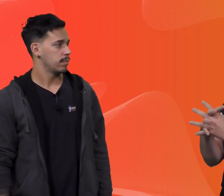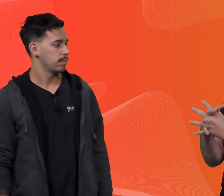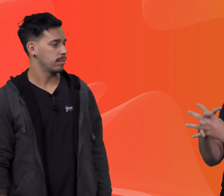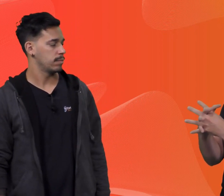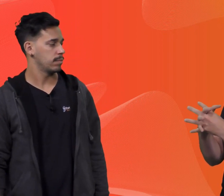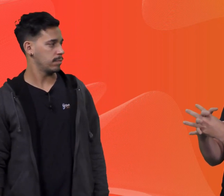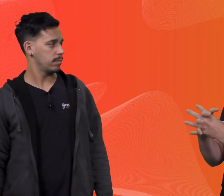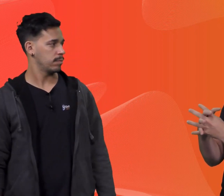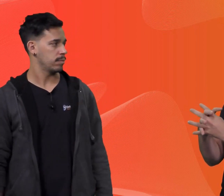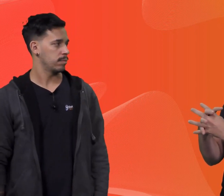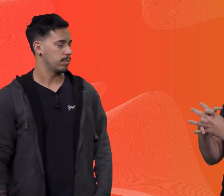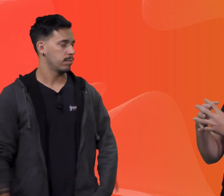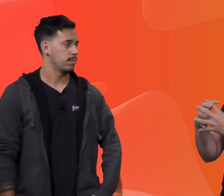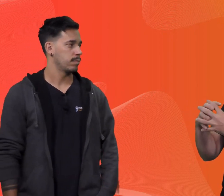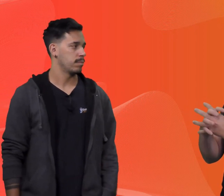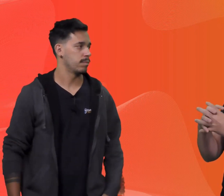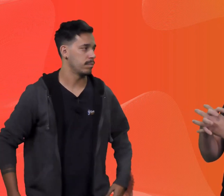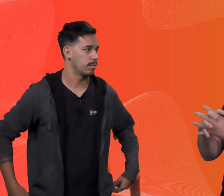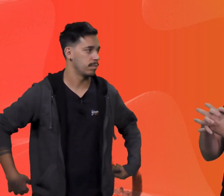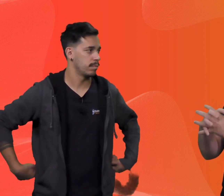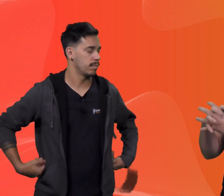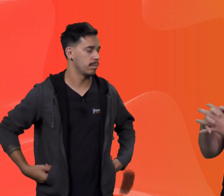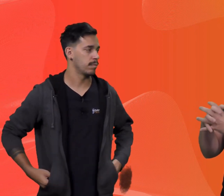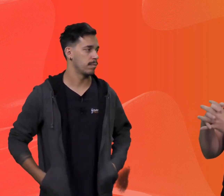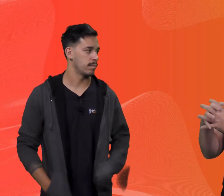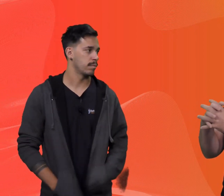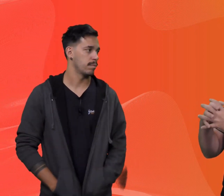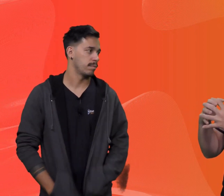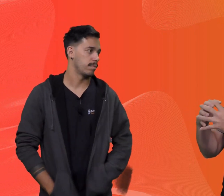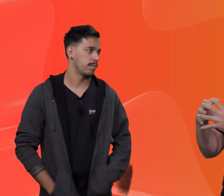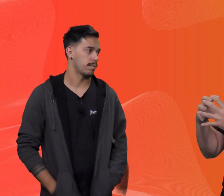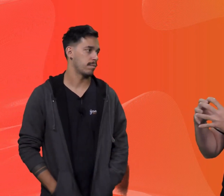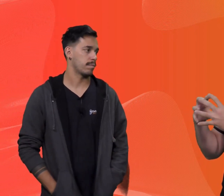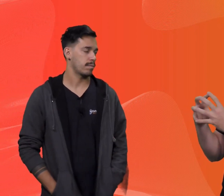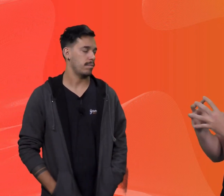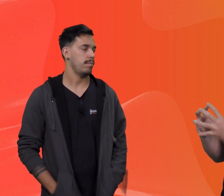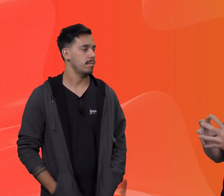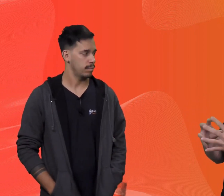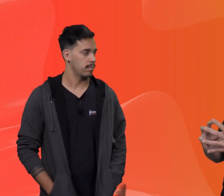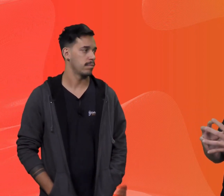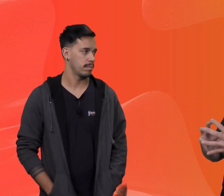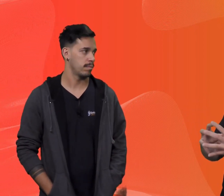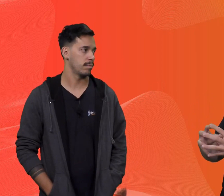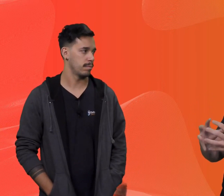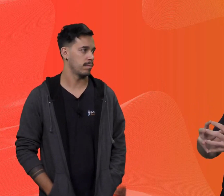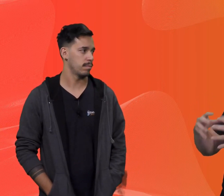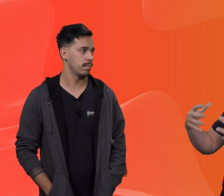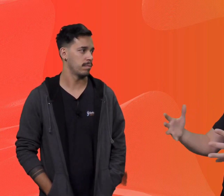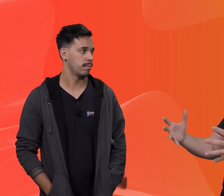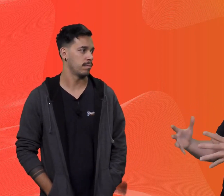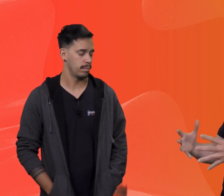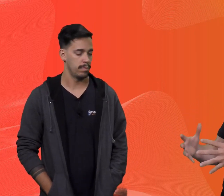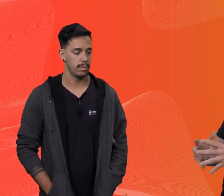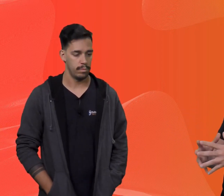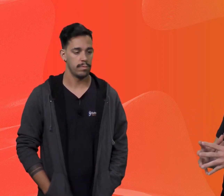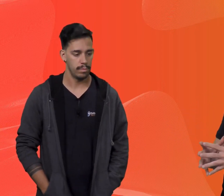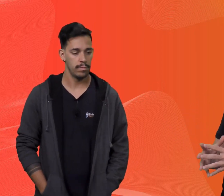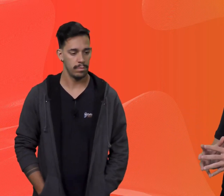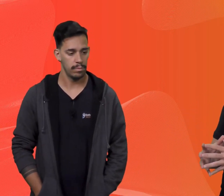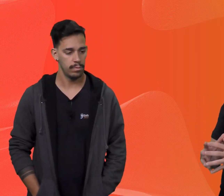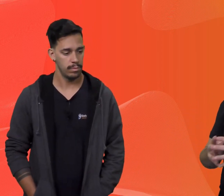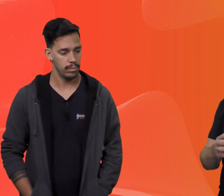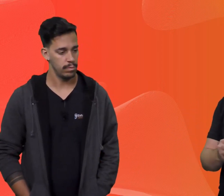a gravitação, ela acaba aglomerando massa e essa aglomeração de massa tende a ficar com formato esférico a partir de um determinado tamanho,